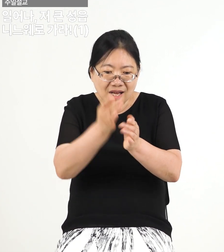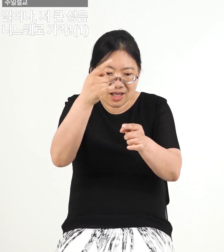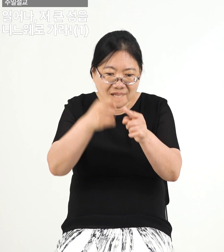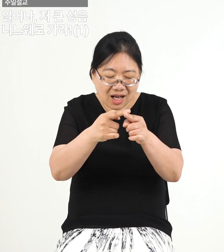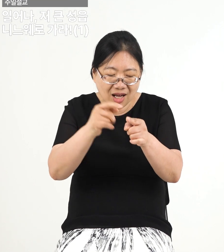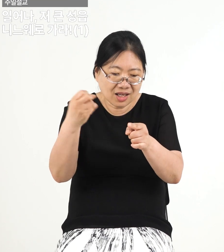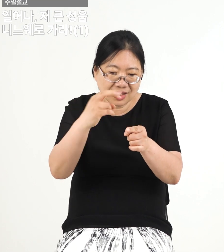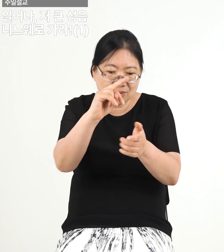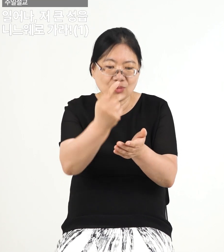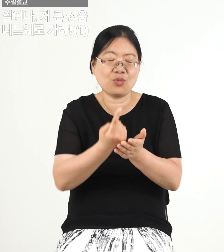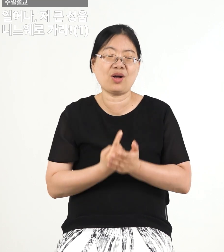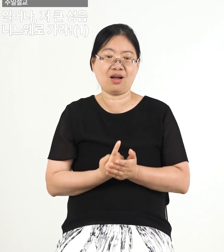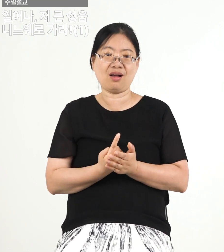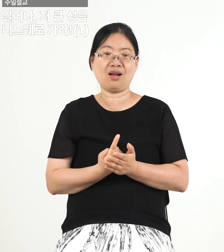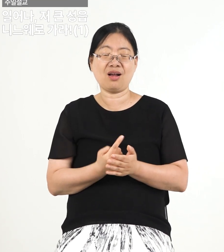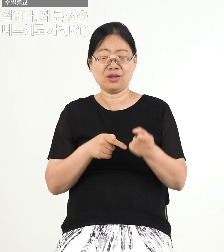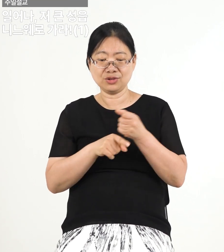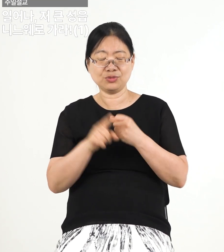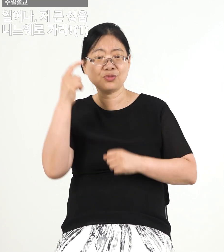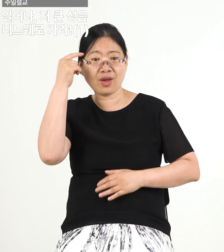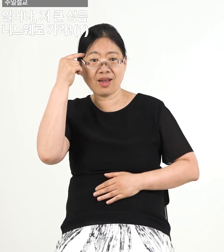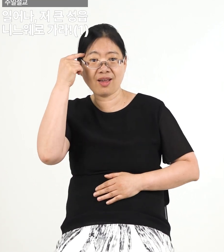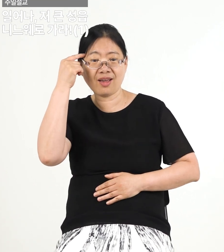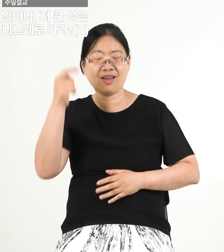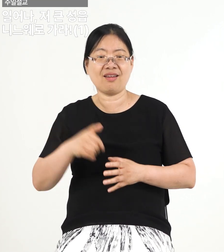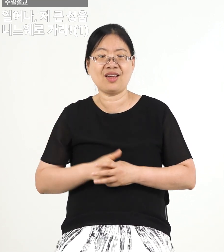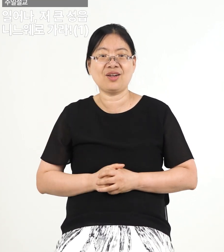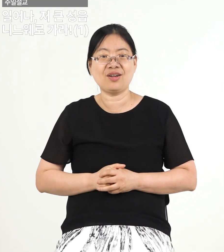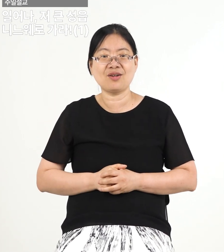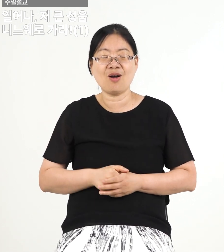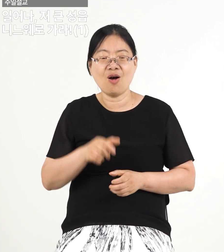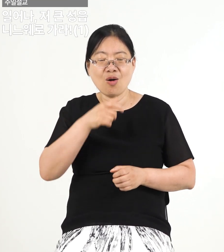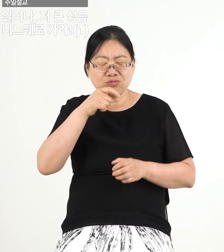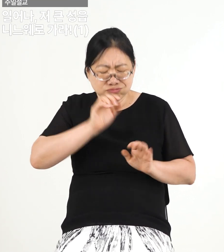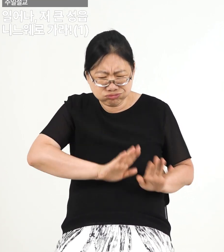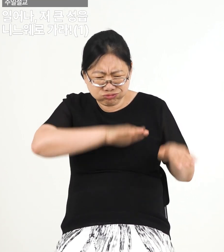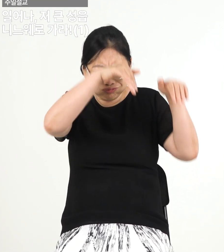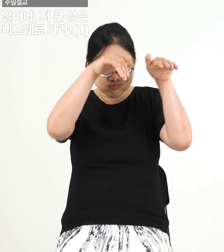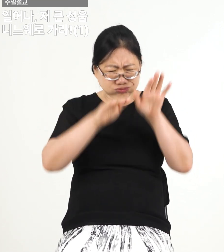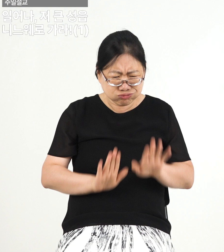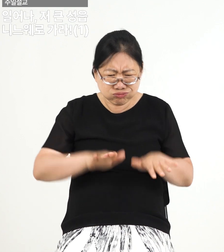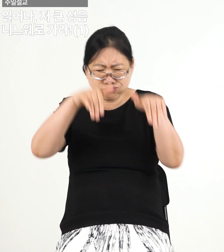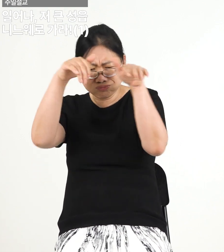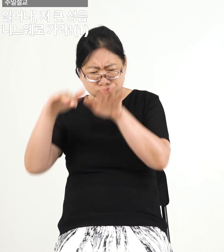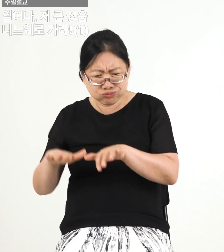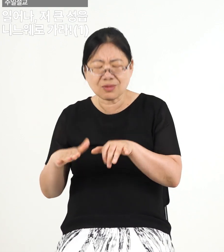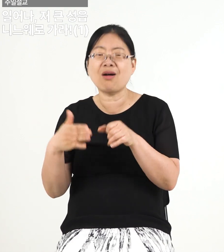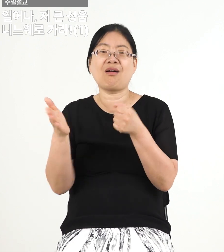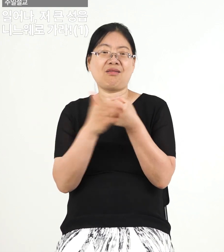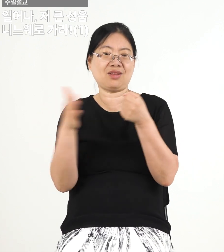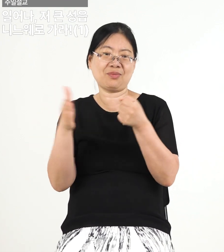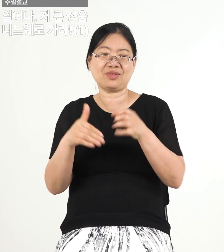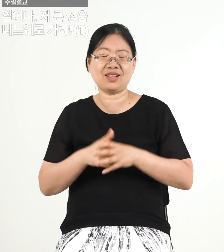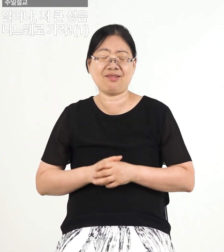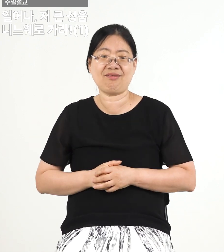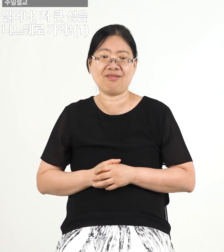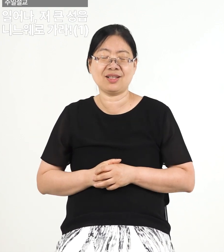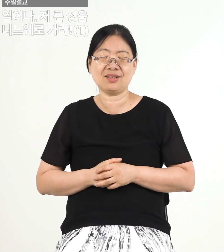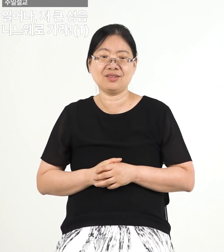왜 가다가 돌아왔을까요? 풍랑을 만난 거예요. 그